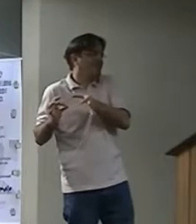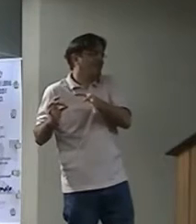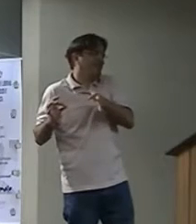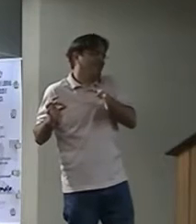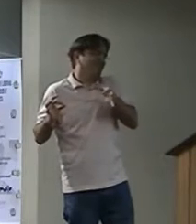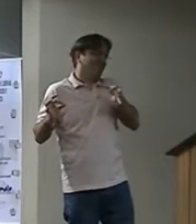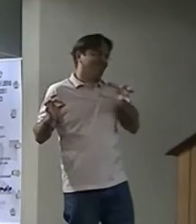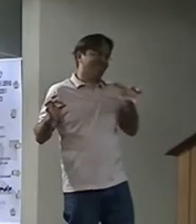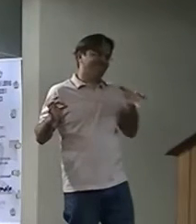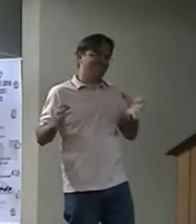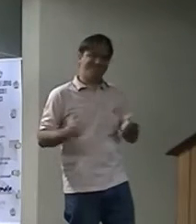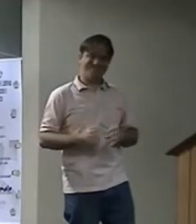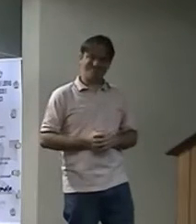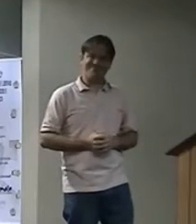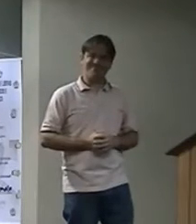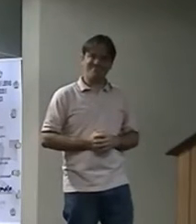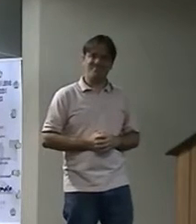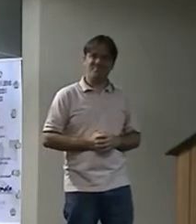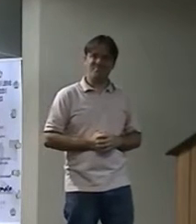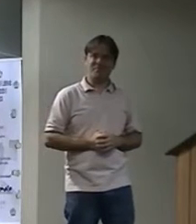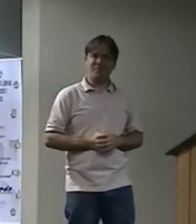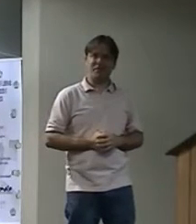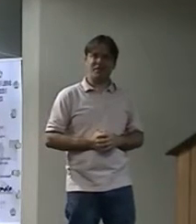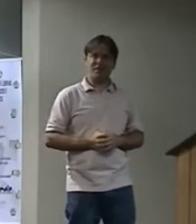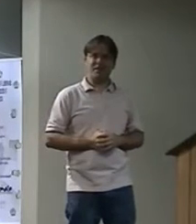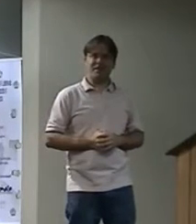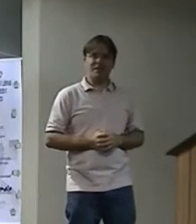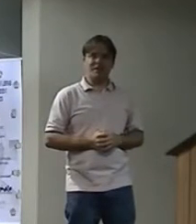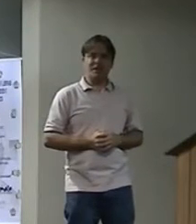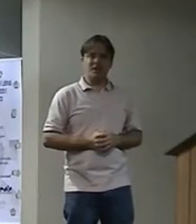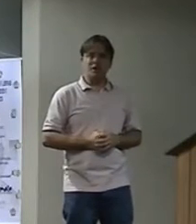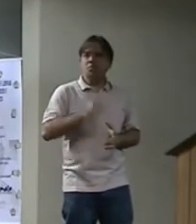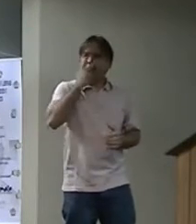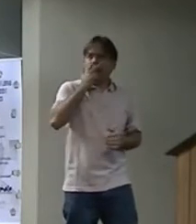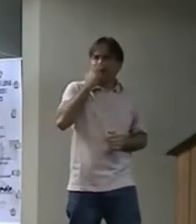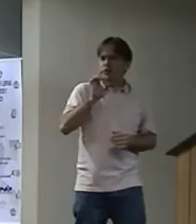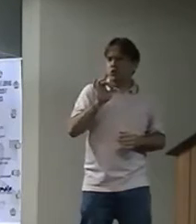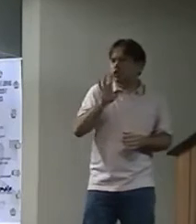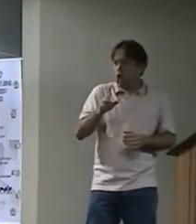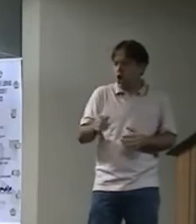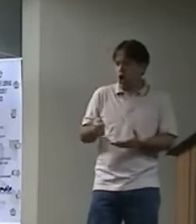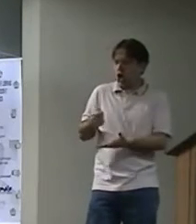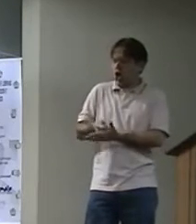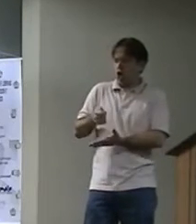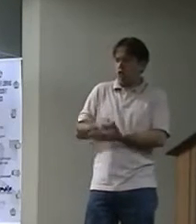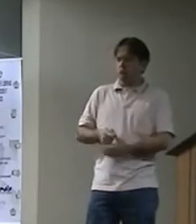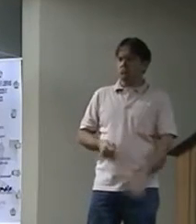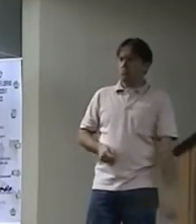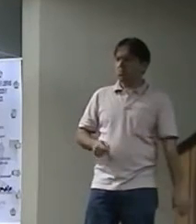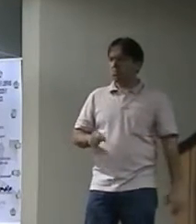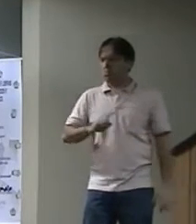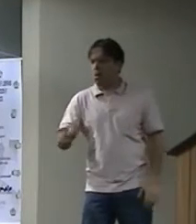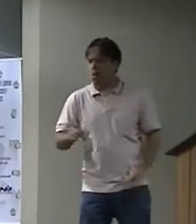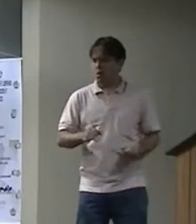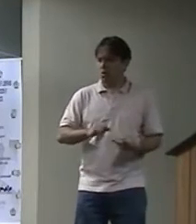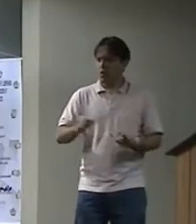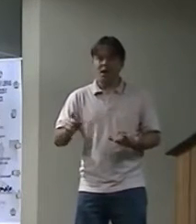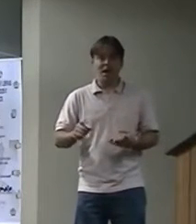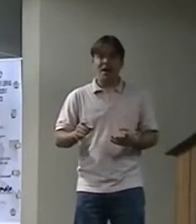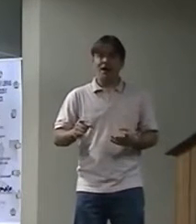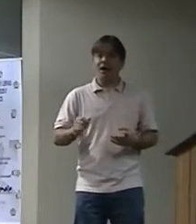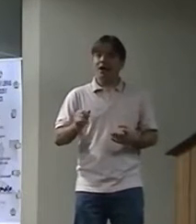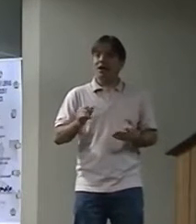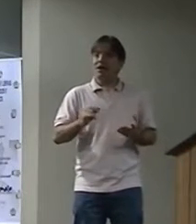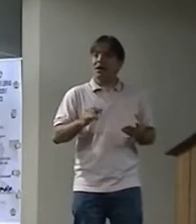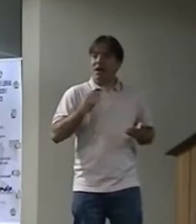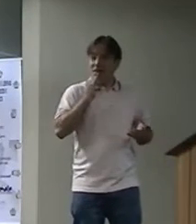fazendo algo muito mecânico, né? Obrigatório, talvez, e se ausentando. Então, não tem como criar